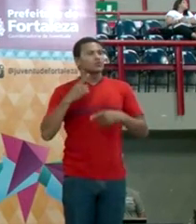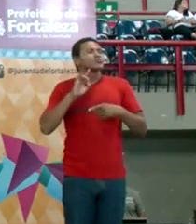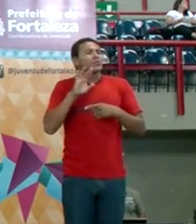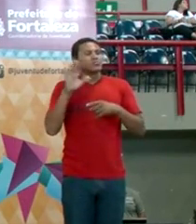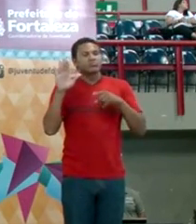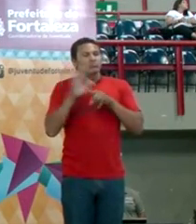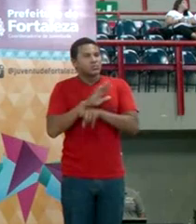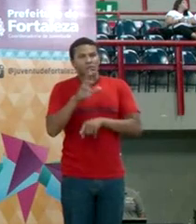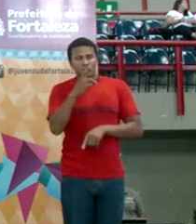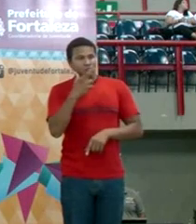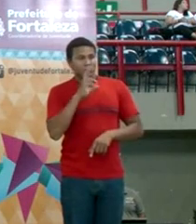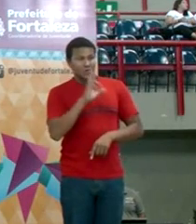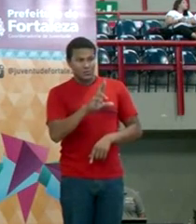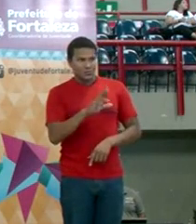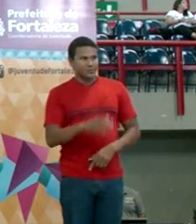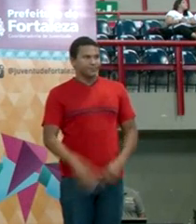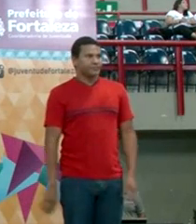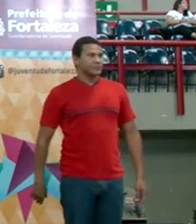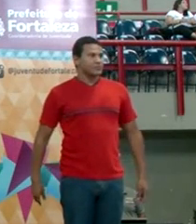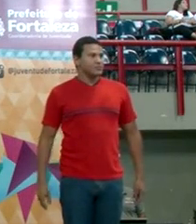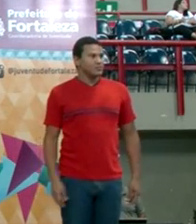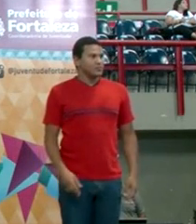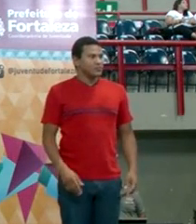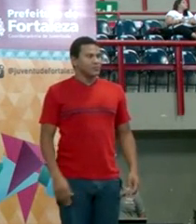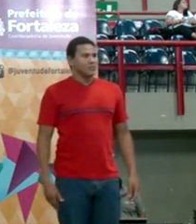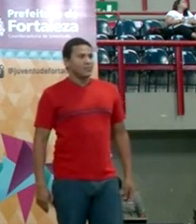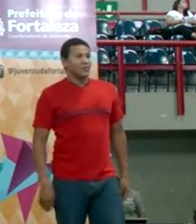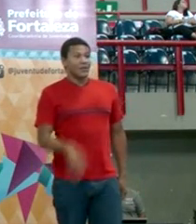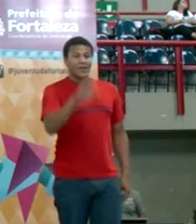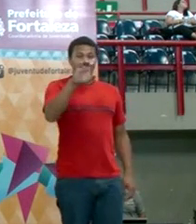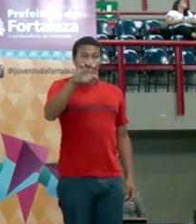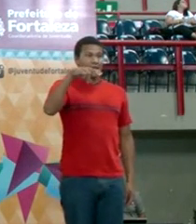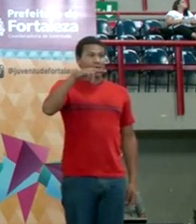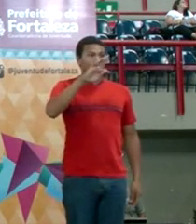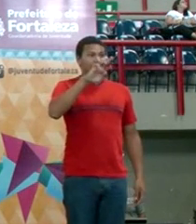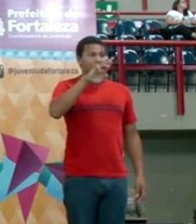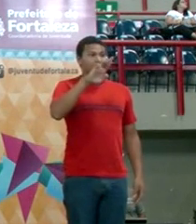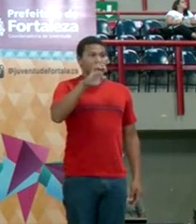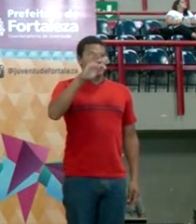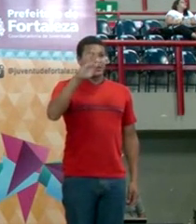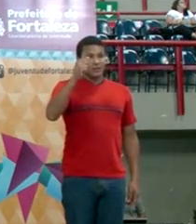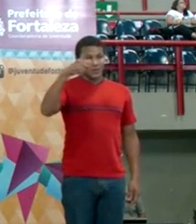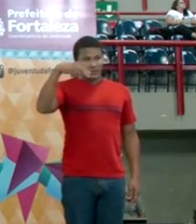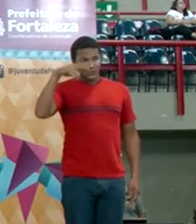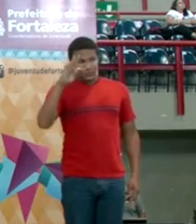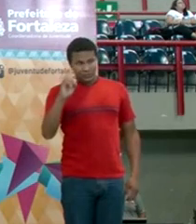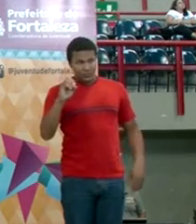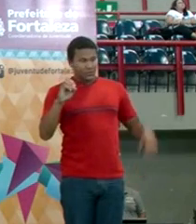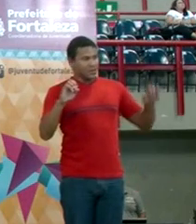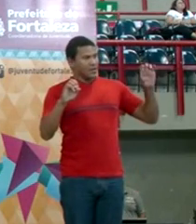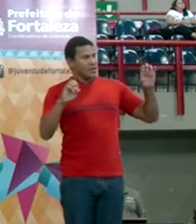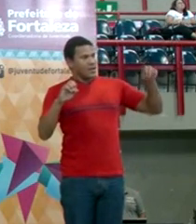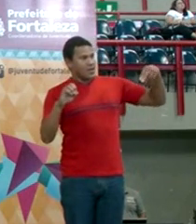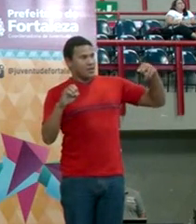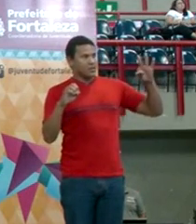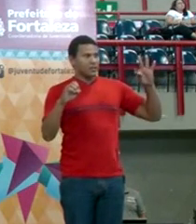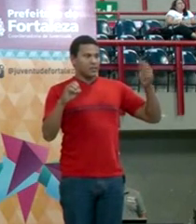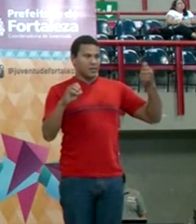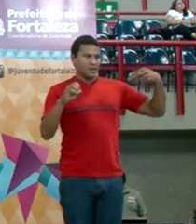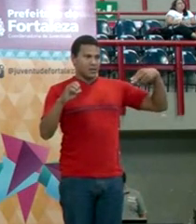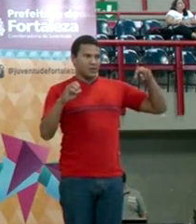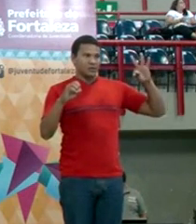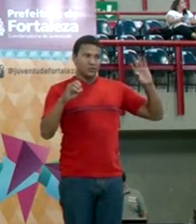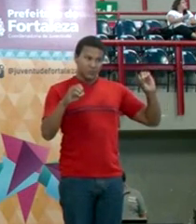que me foi proposta. O entretanto e o entanto têm o mesmo significado? Se você